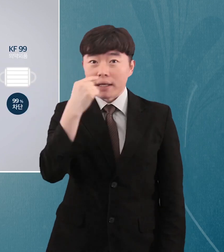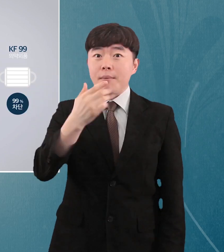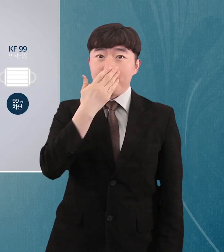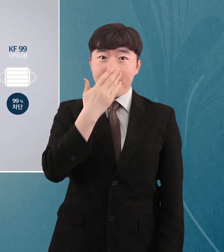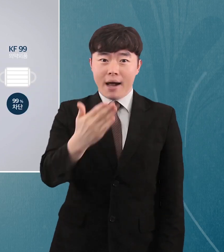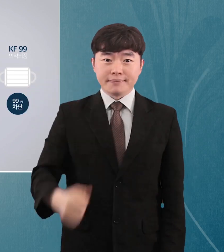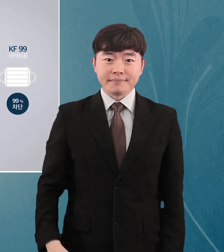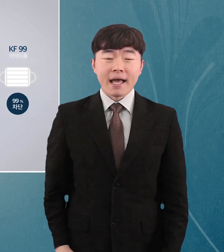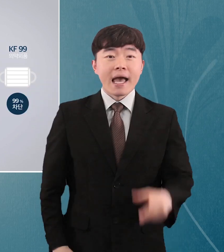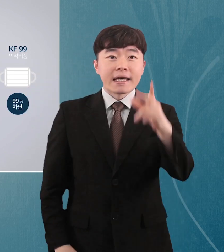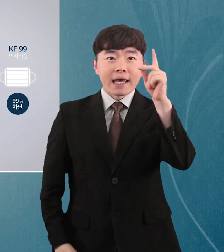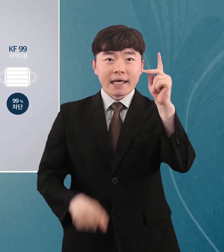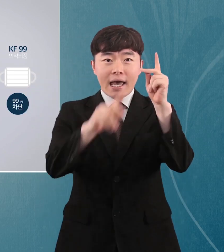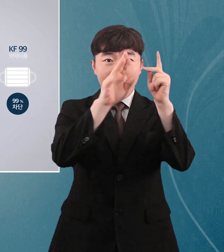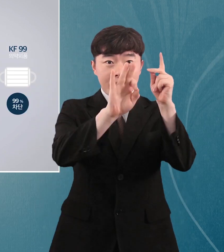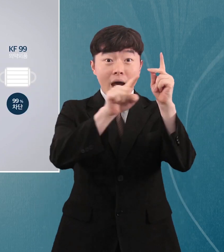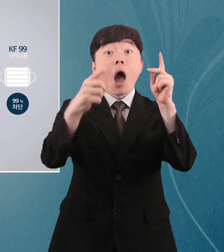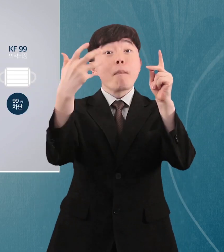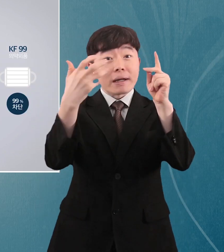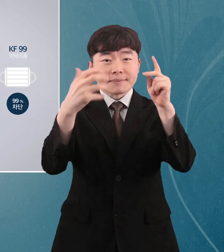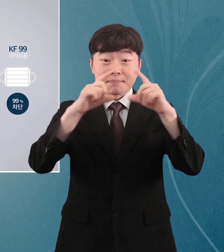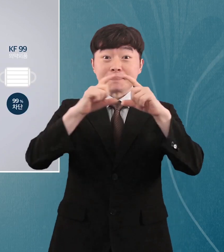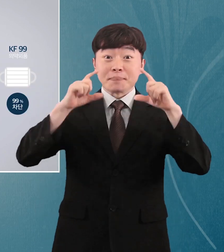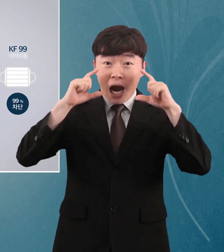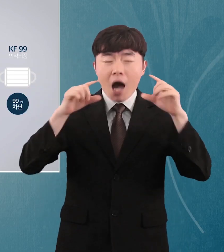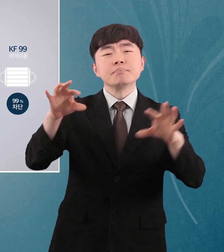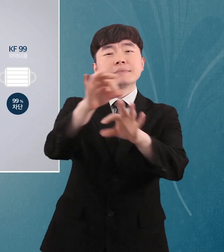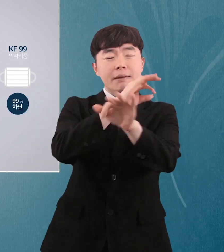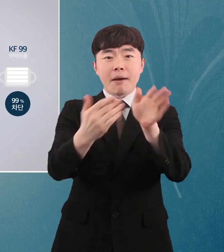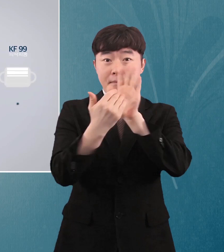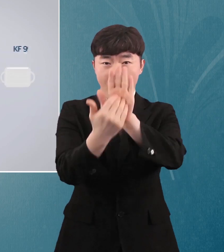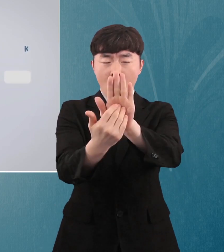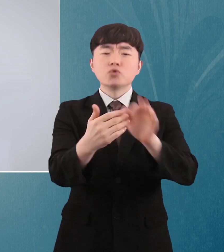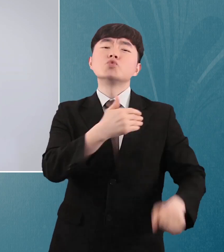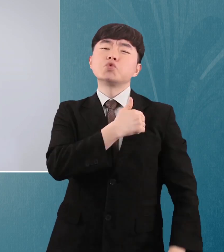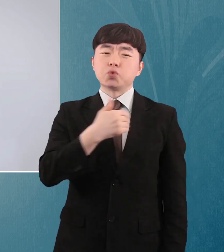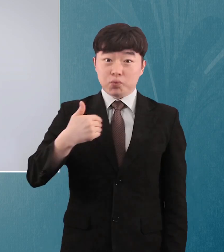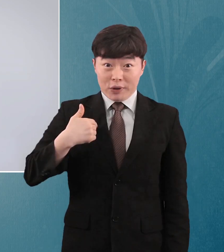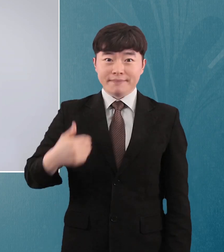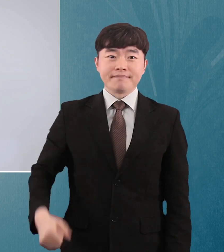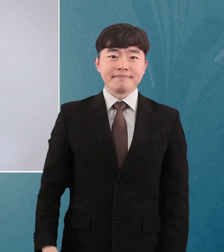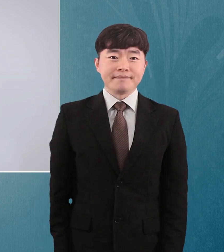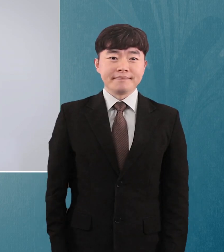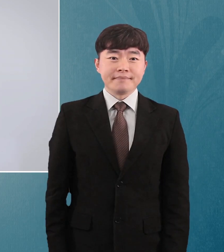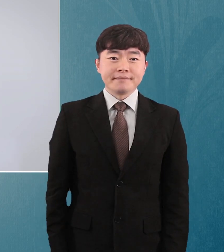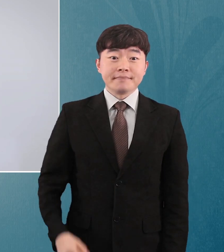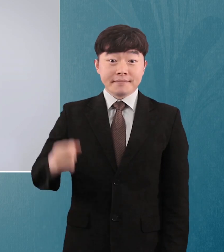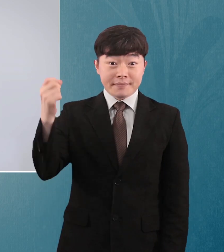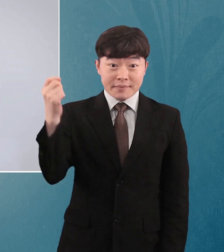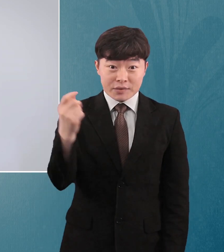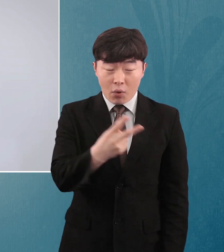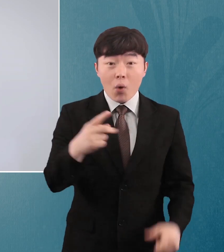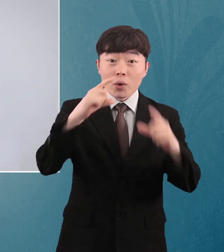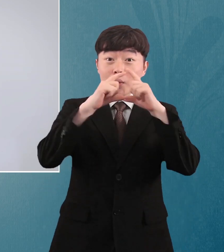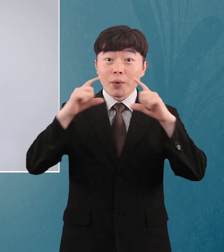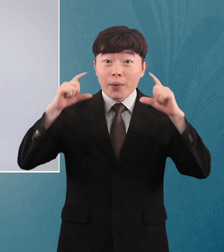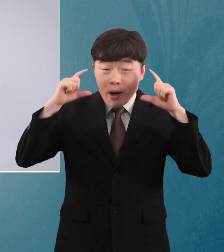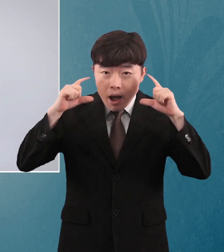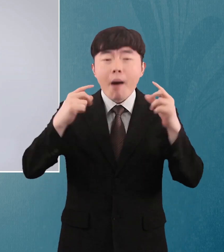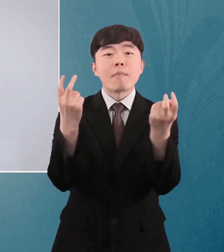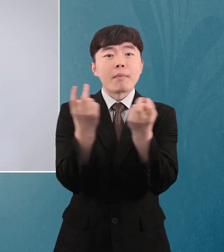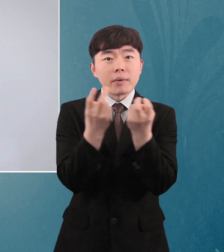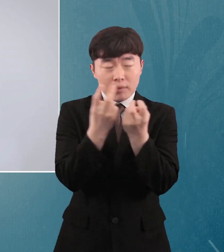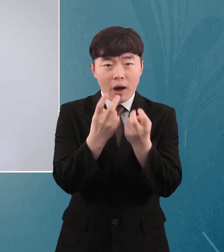있는데 KF80 정도로도 충분한 효과가 있다고 합니다. 이와 함께 올바른 마스크